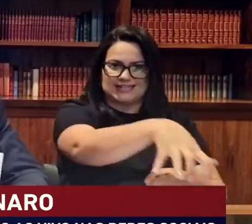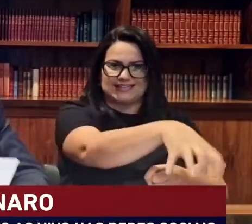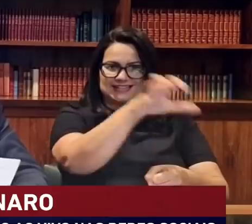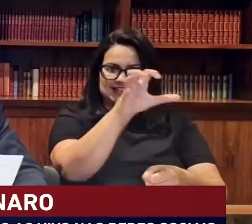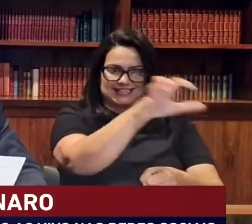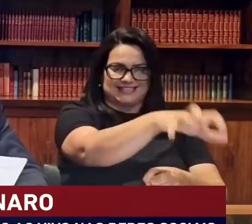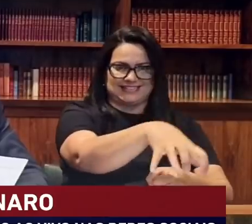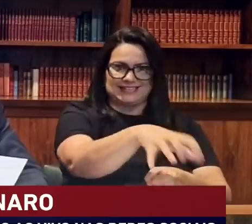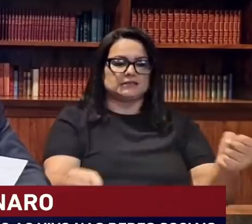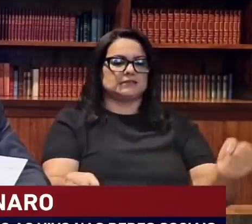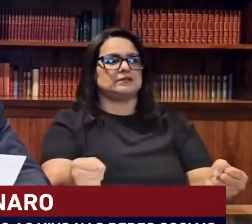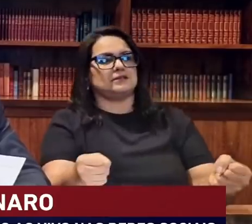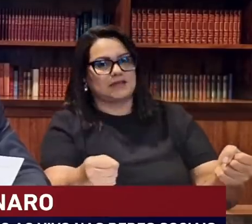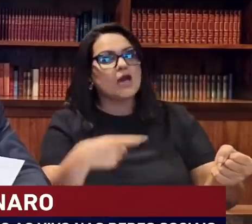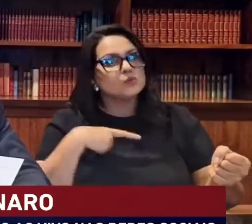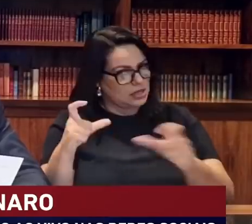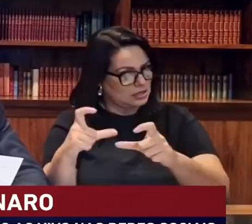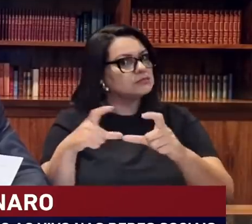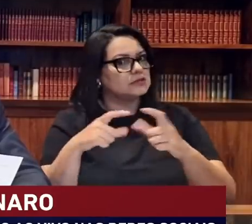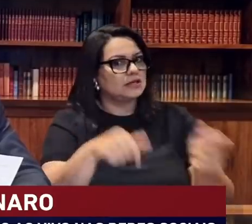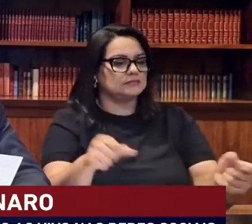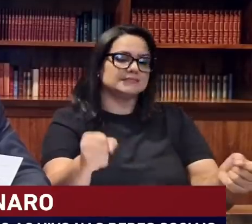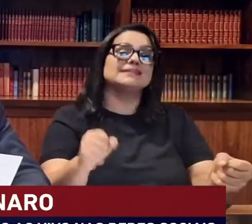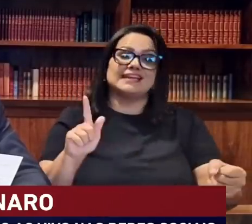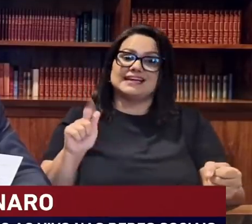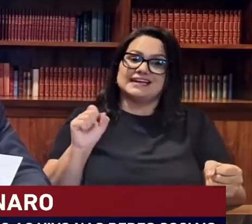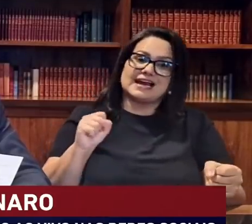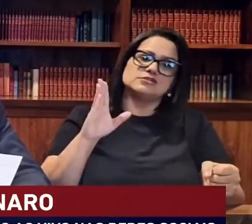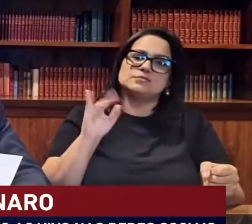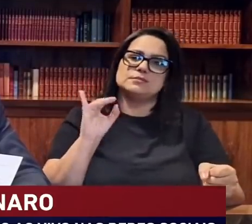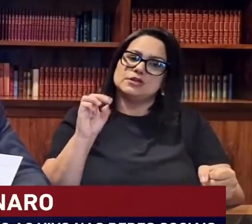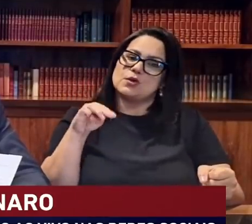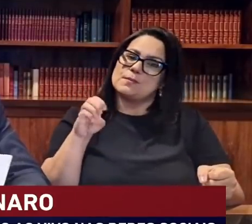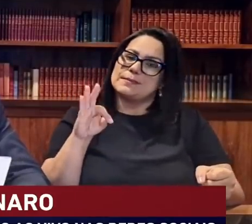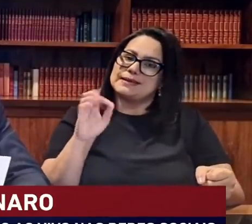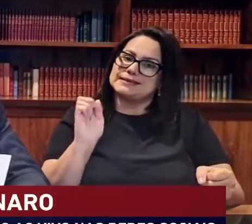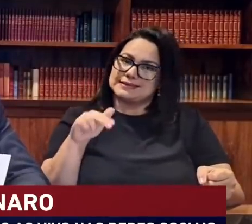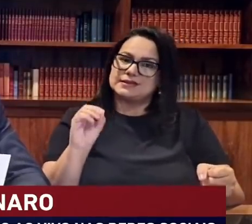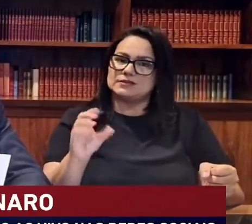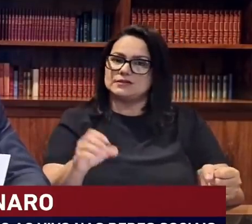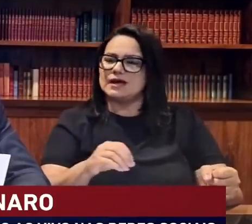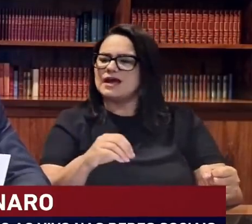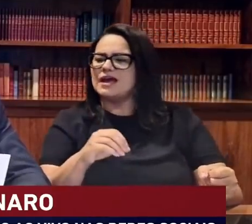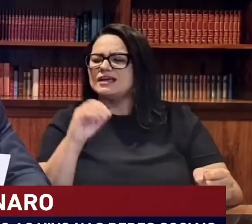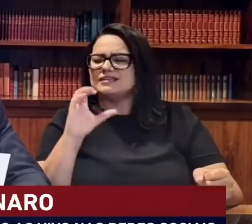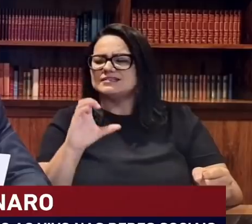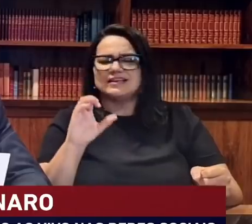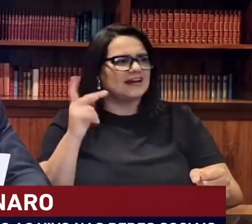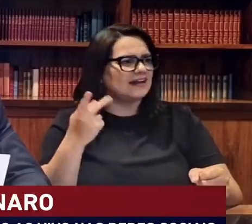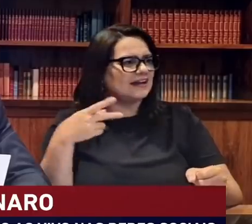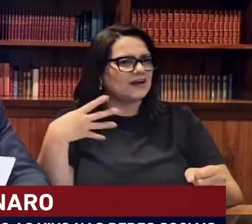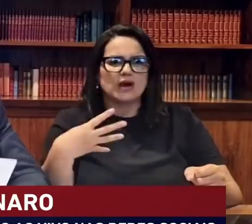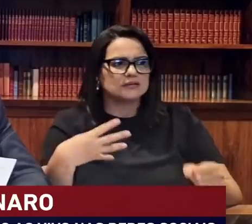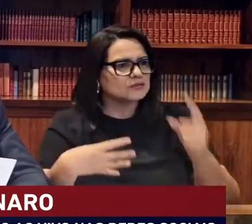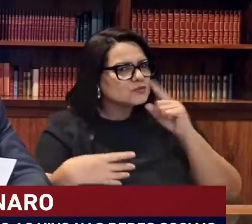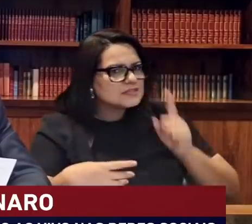daqui, movido a gás biometano. É o biometano, a fórmula CH4, como é que é, major?